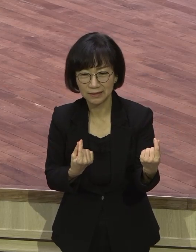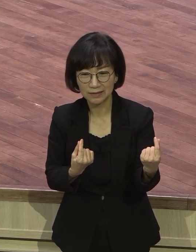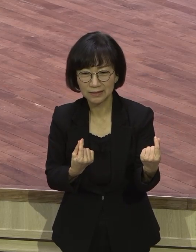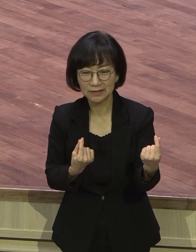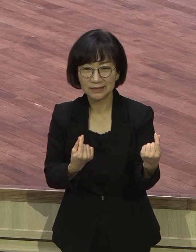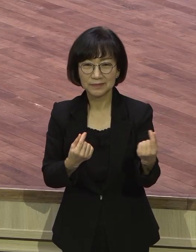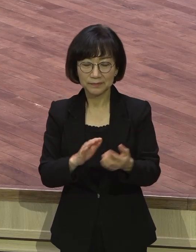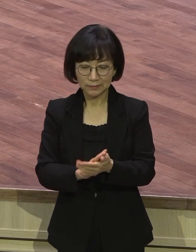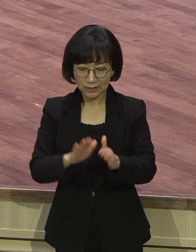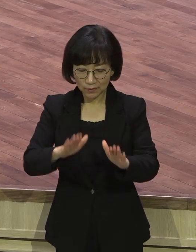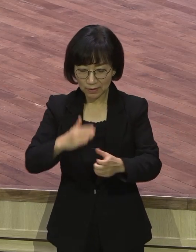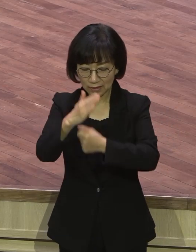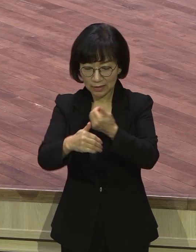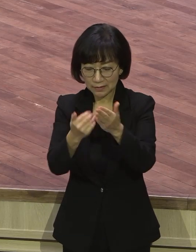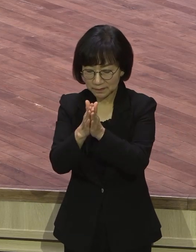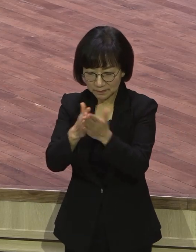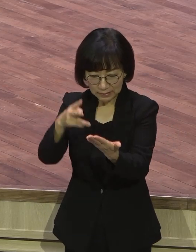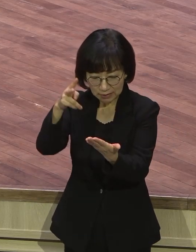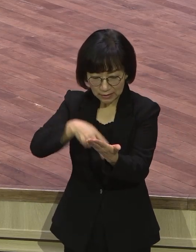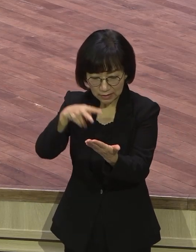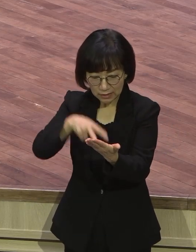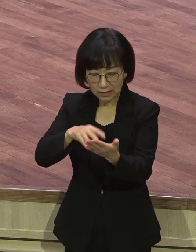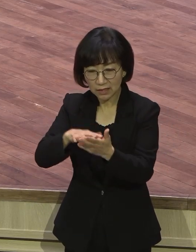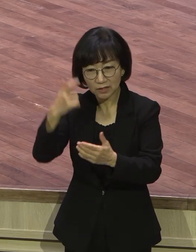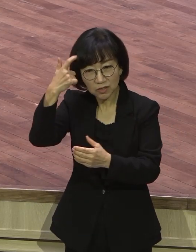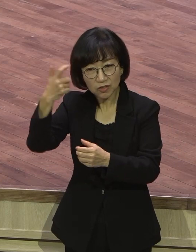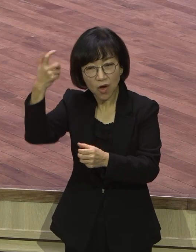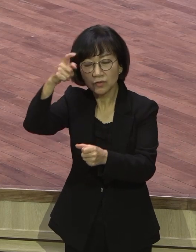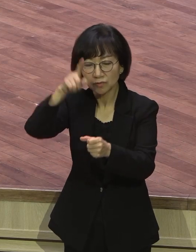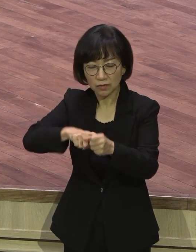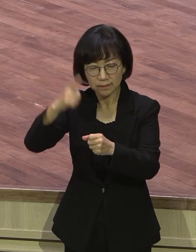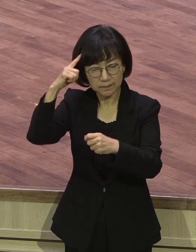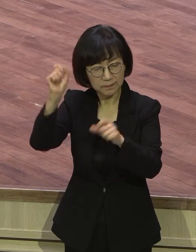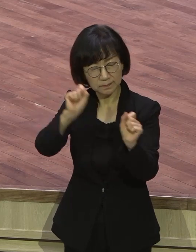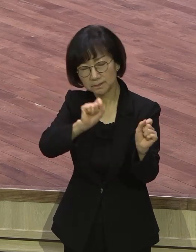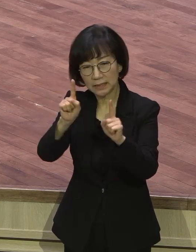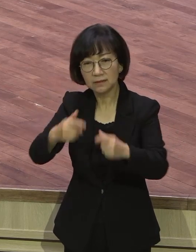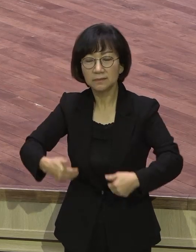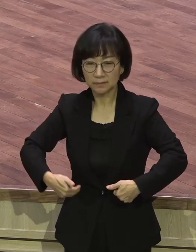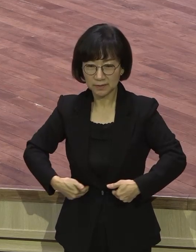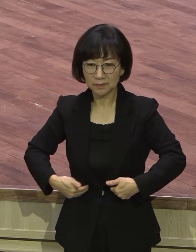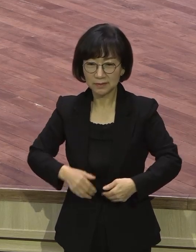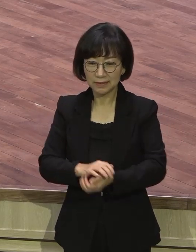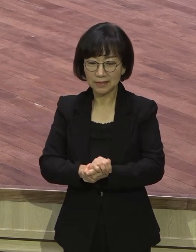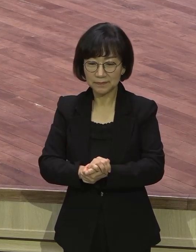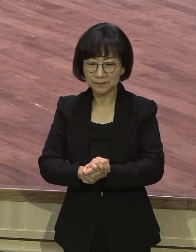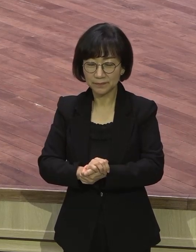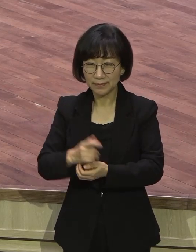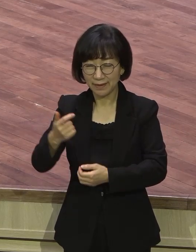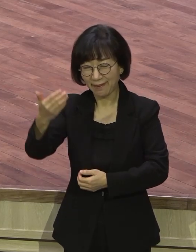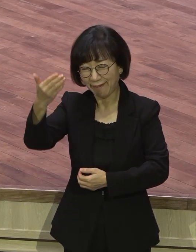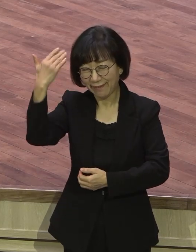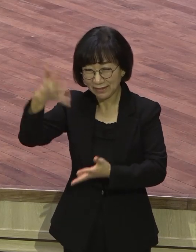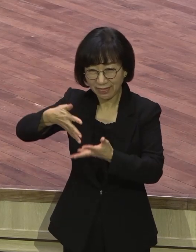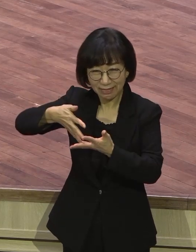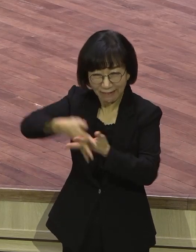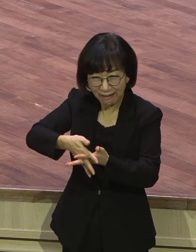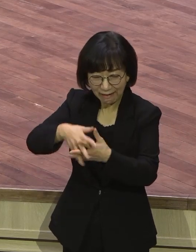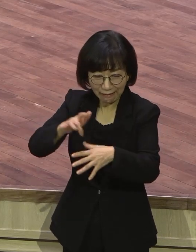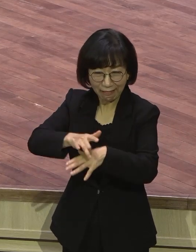말씀을 보면서 우리는 영적 경각심을 가지야 합니다. 강단에서 예털을 깨고 새털을 갖추라 라고